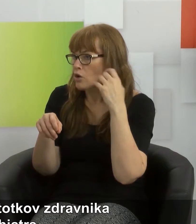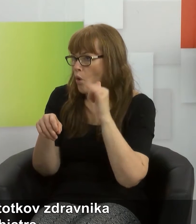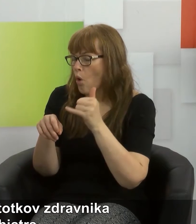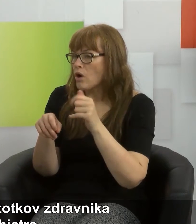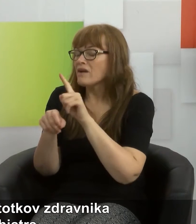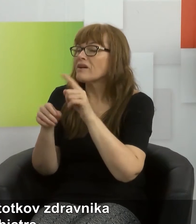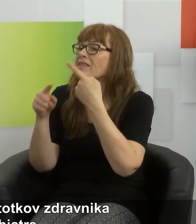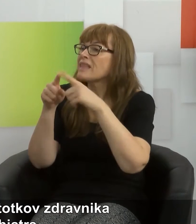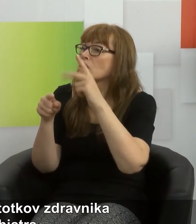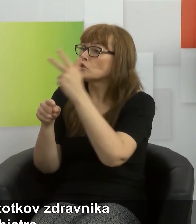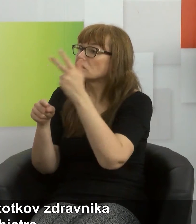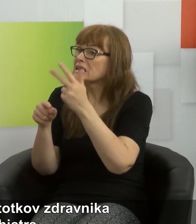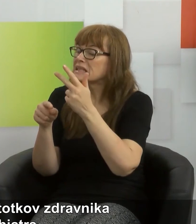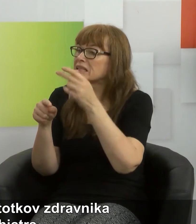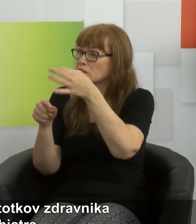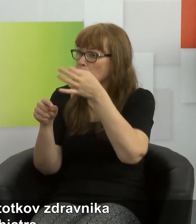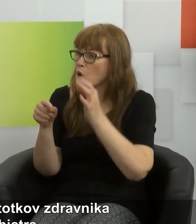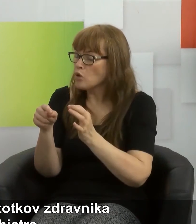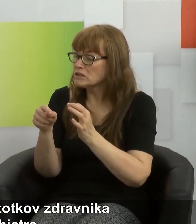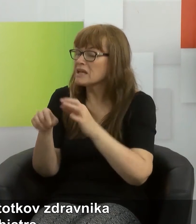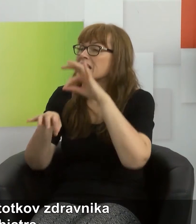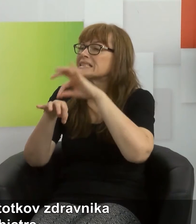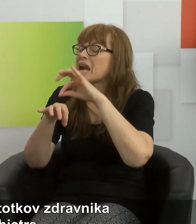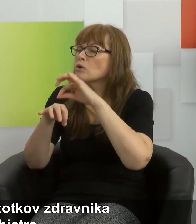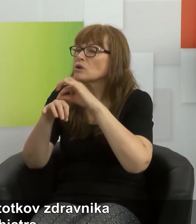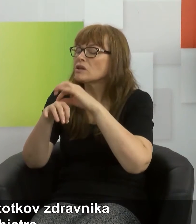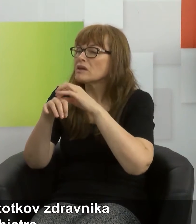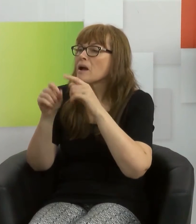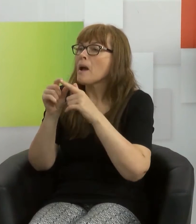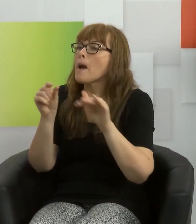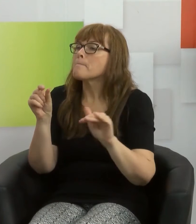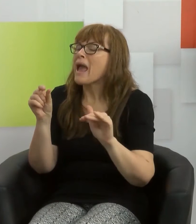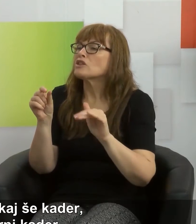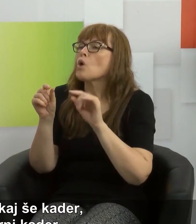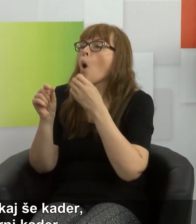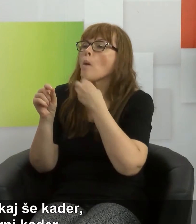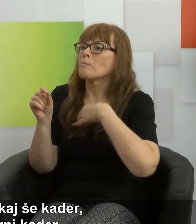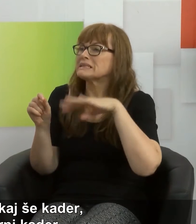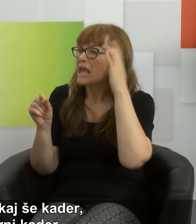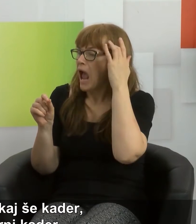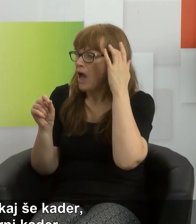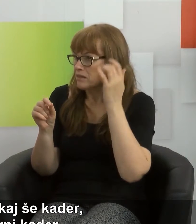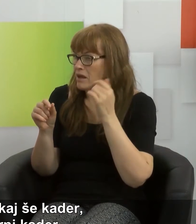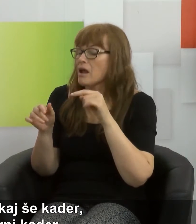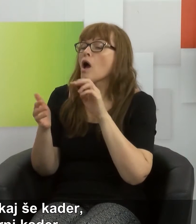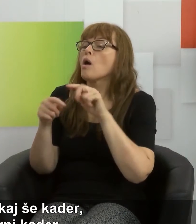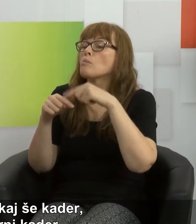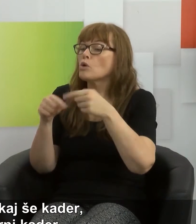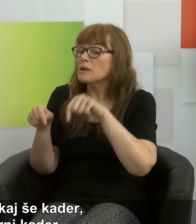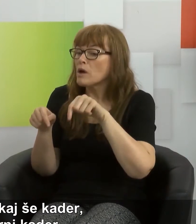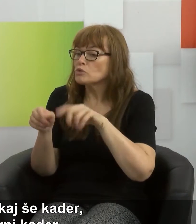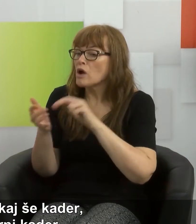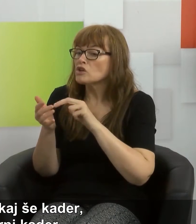deležu 33% zdravnika pedopsihiatra. Potem pa je tukaj še kader, ki